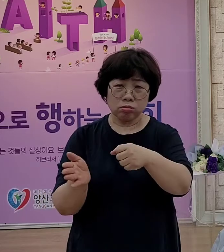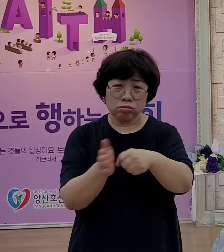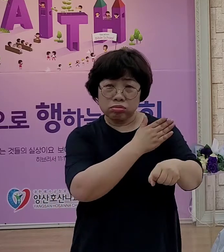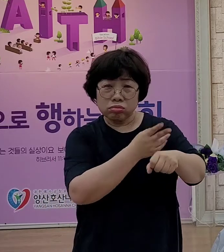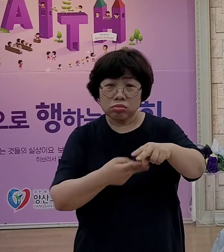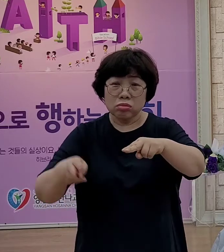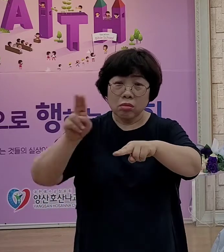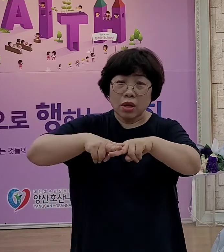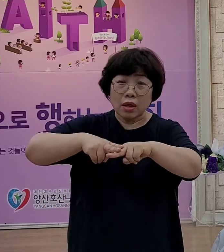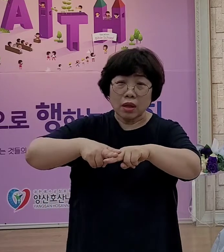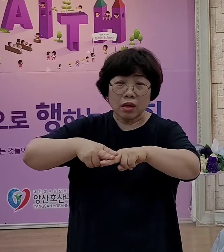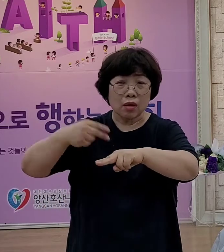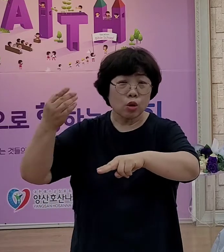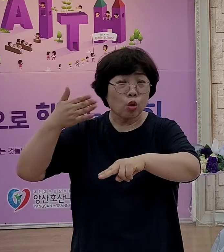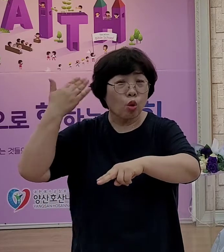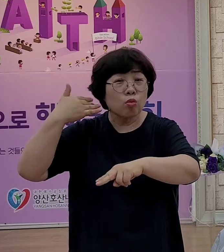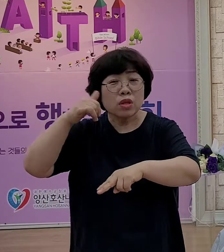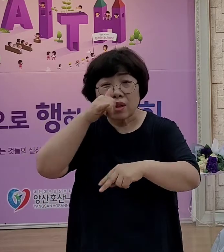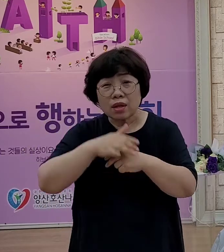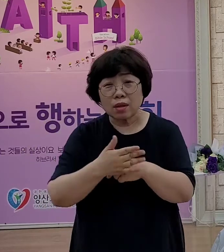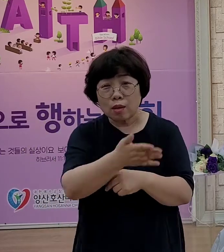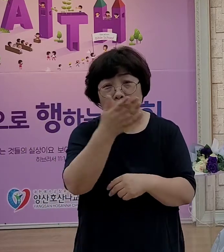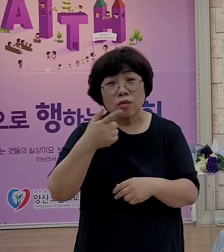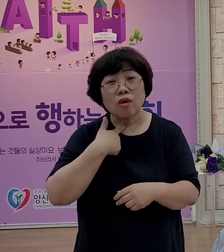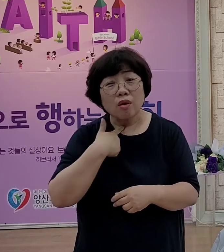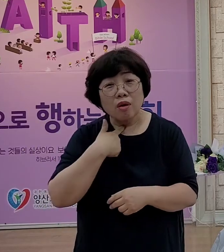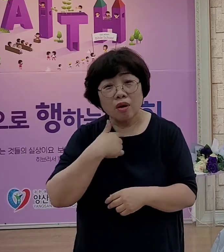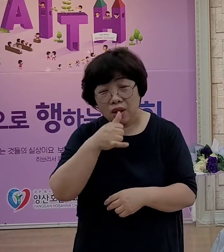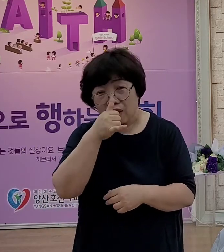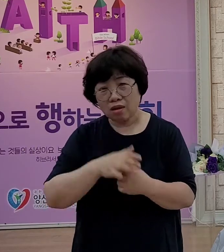들어본 적 있으시죠? 없으세요?